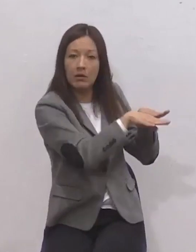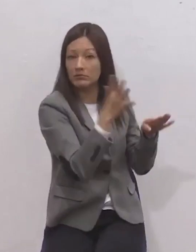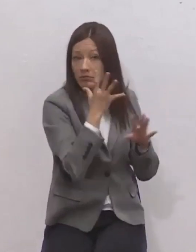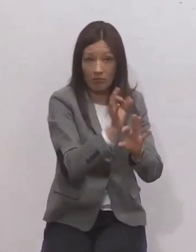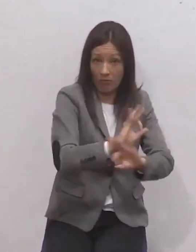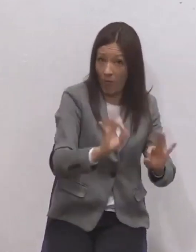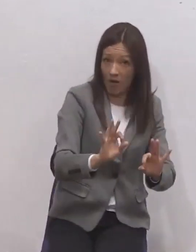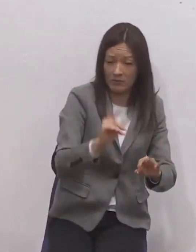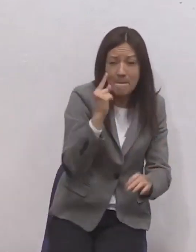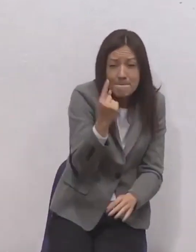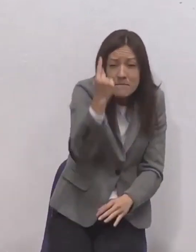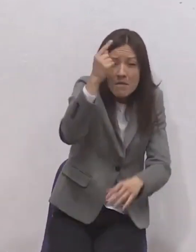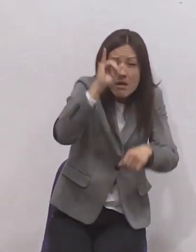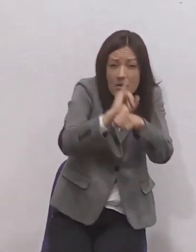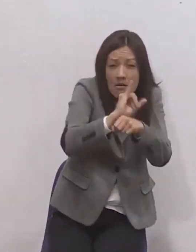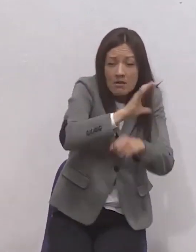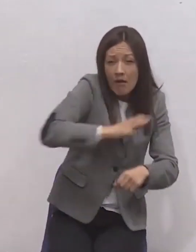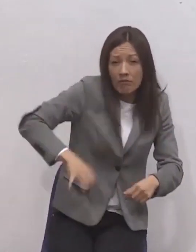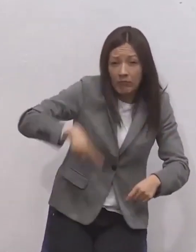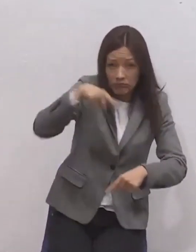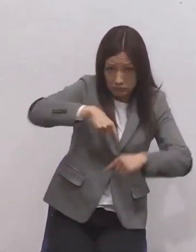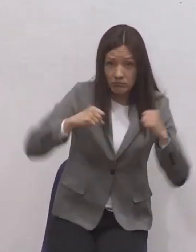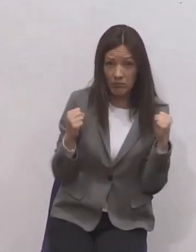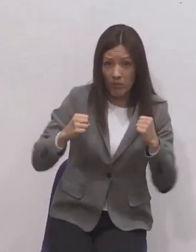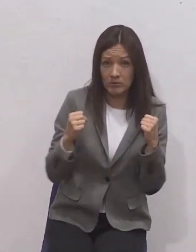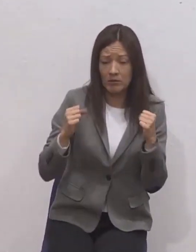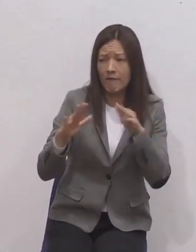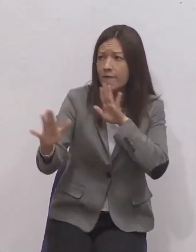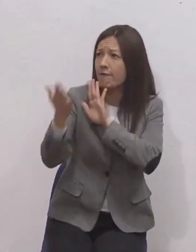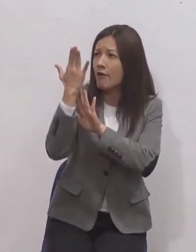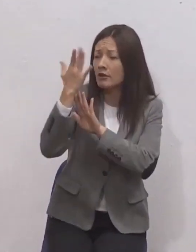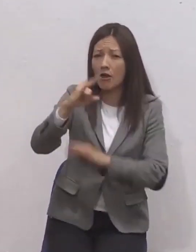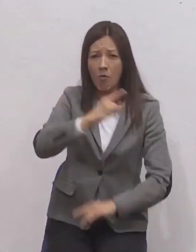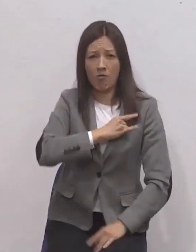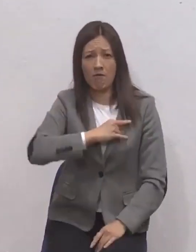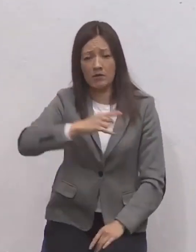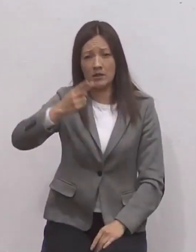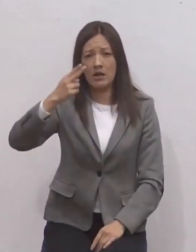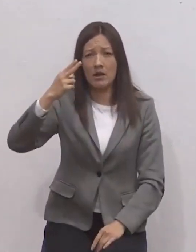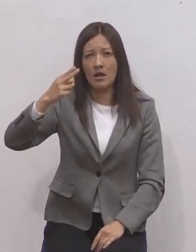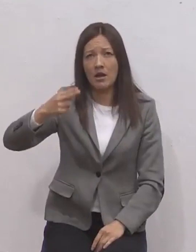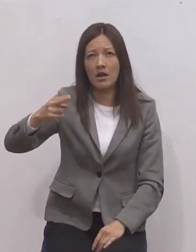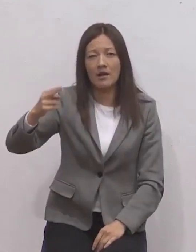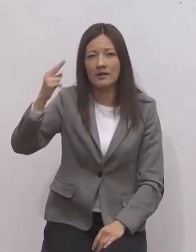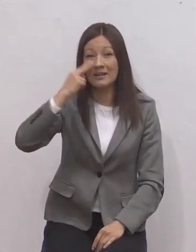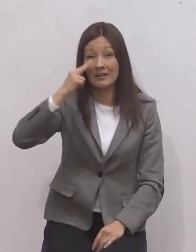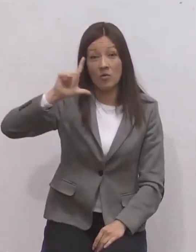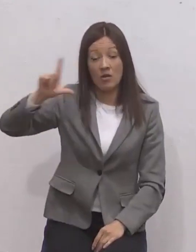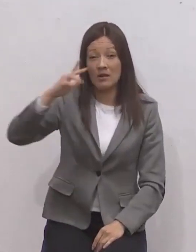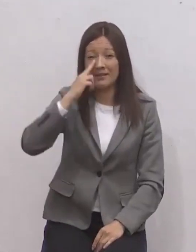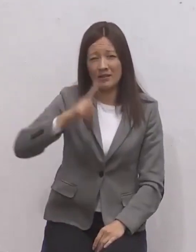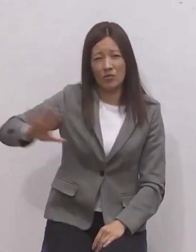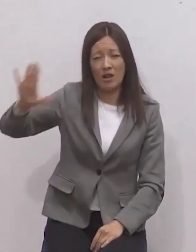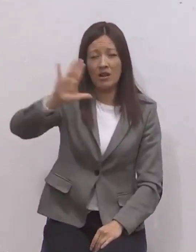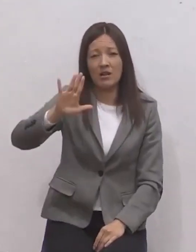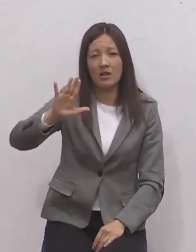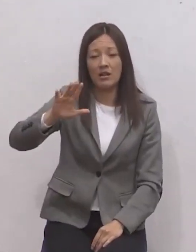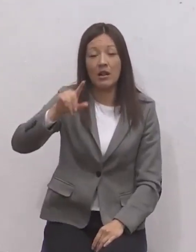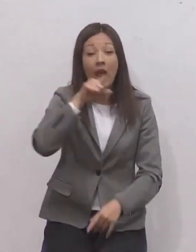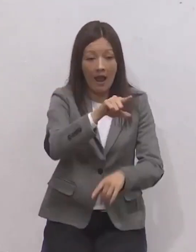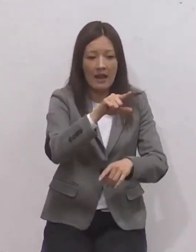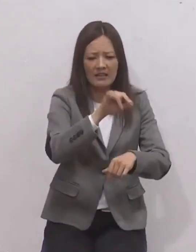primera iglesia cristiana en Bogotá, que está al frente de la Universidad Nacional, es una iglesia, creo